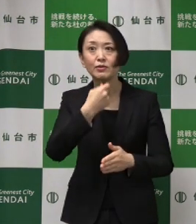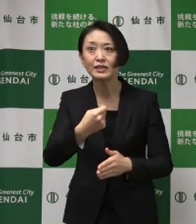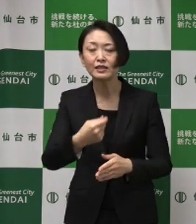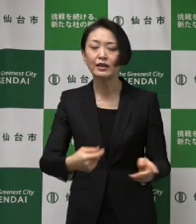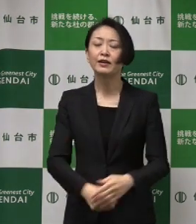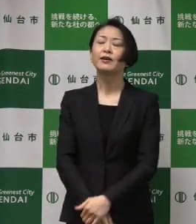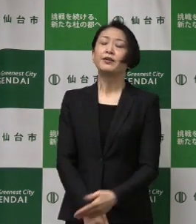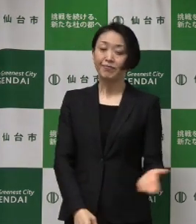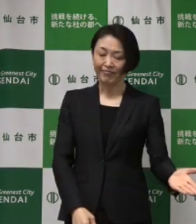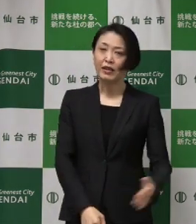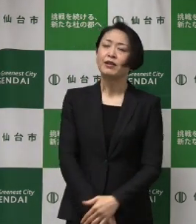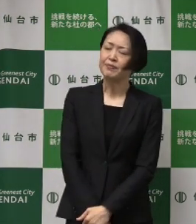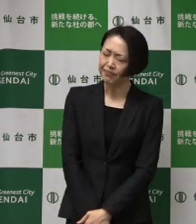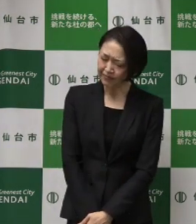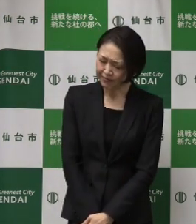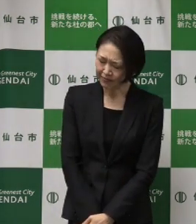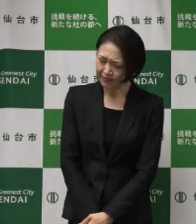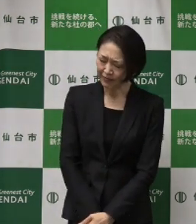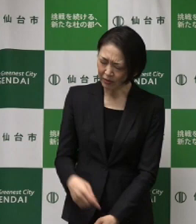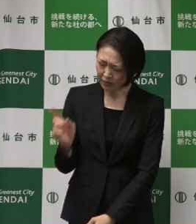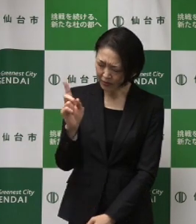もどうですかね、